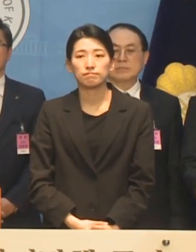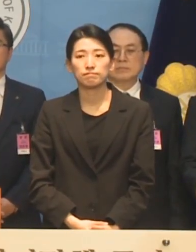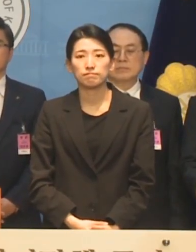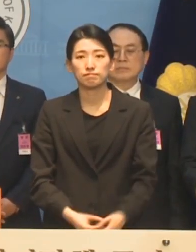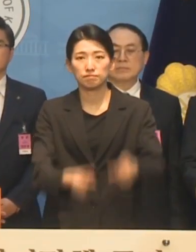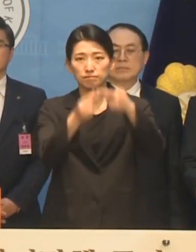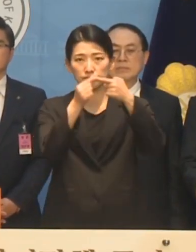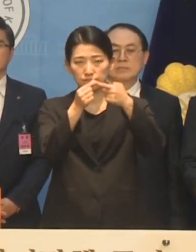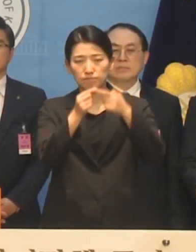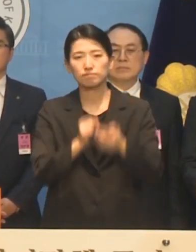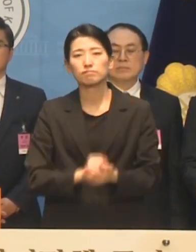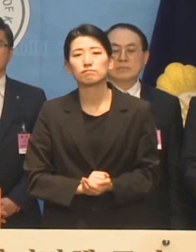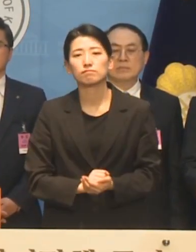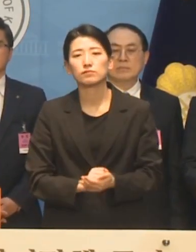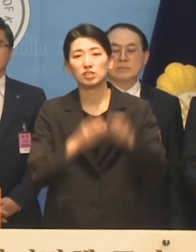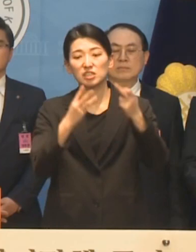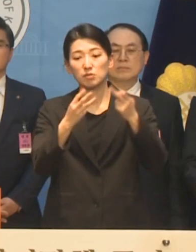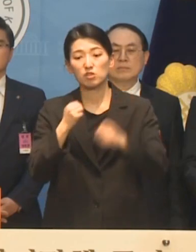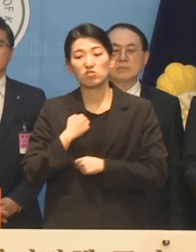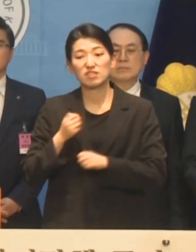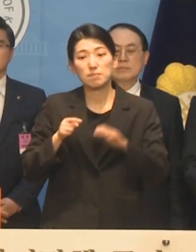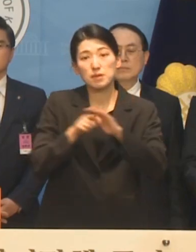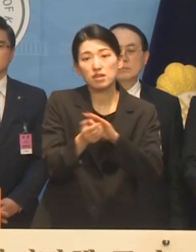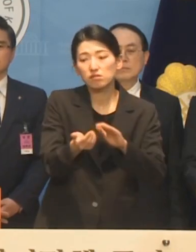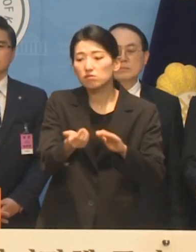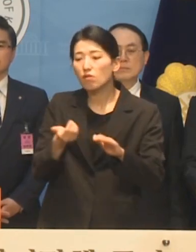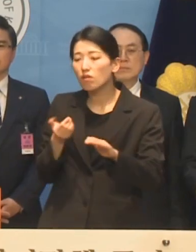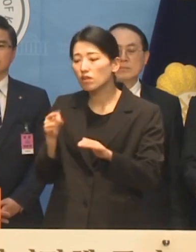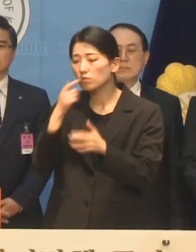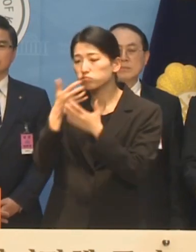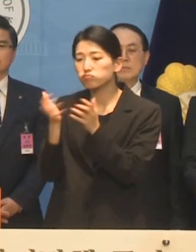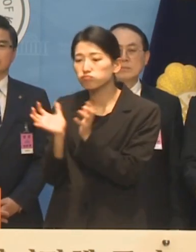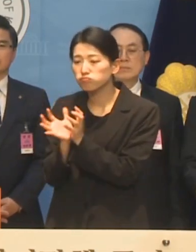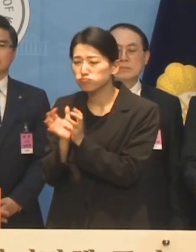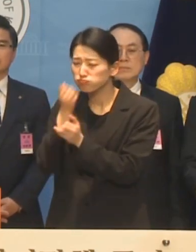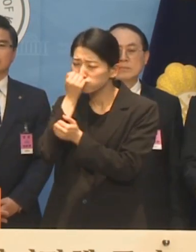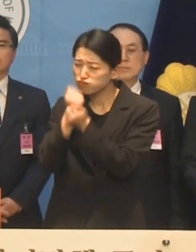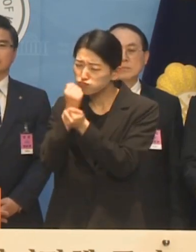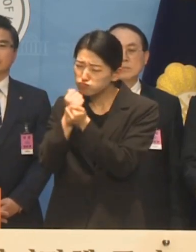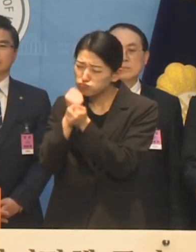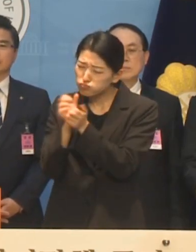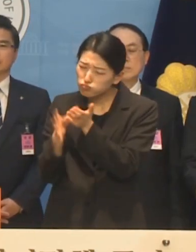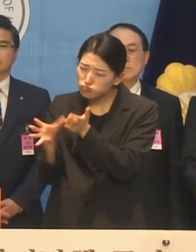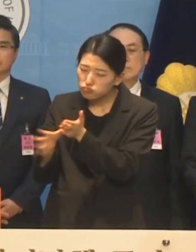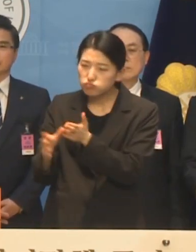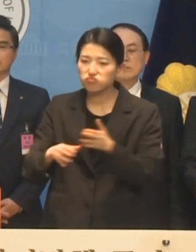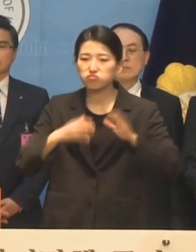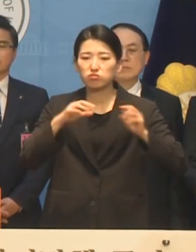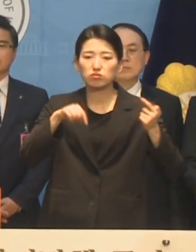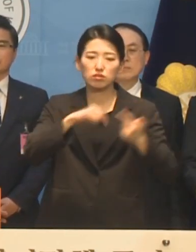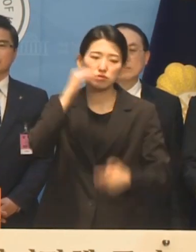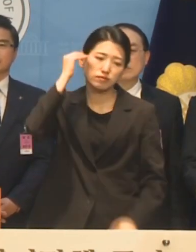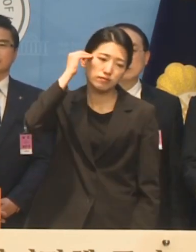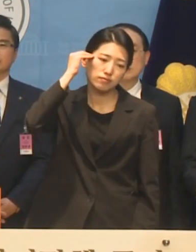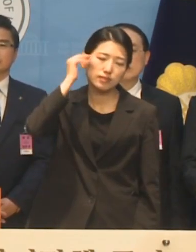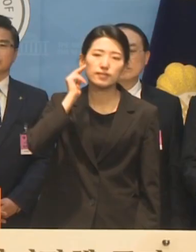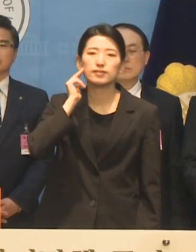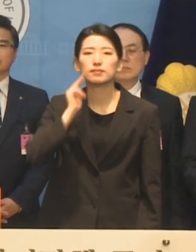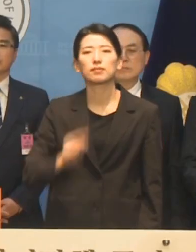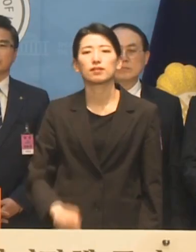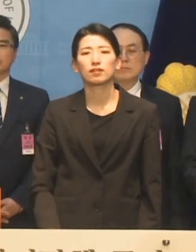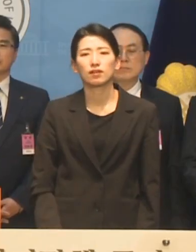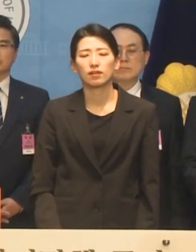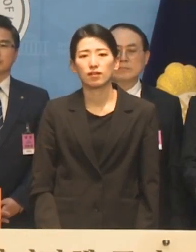하나, 계엄 전까지 거대 야당은 일방적인 횡포로 국정을 마비시켜왔다. 이에